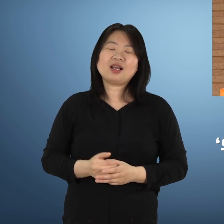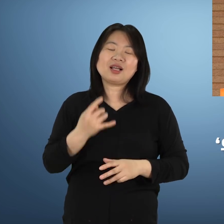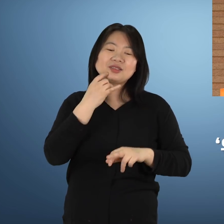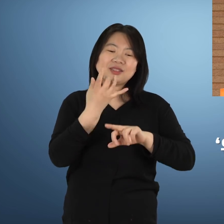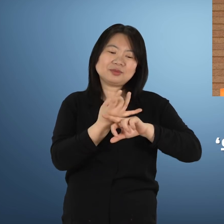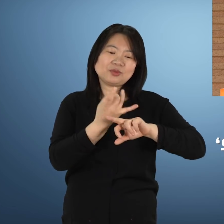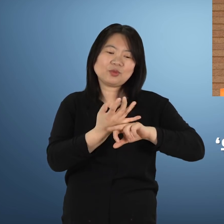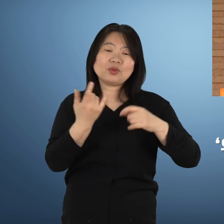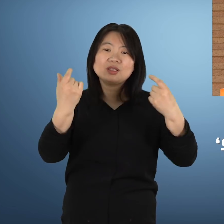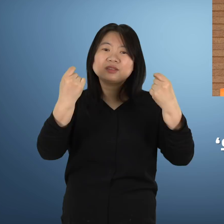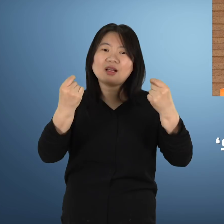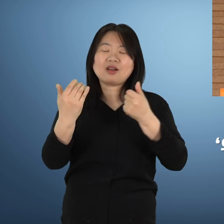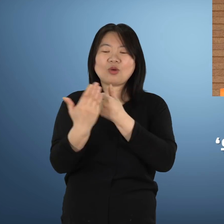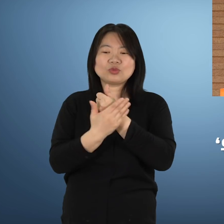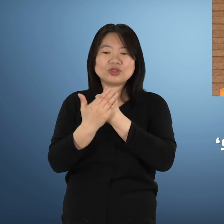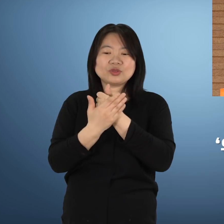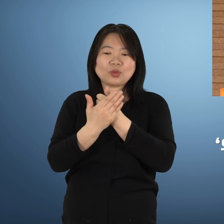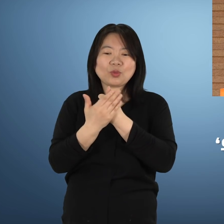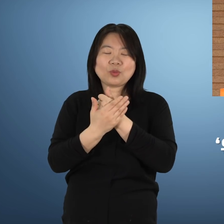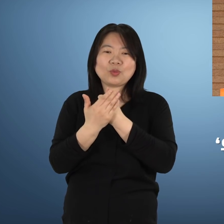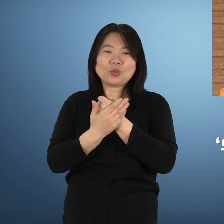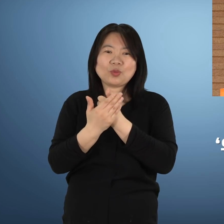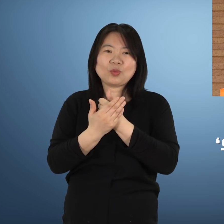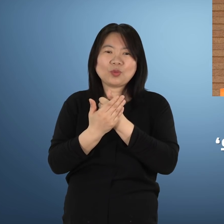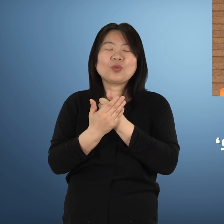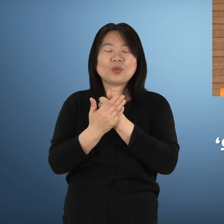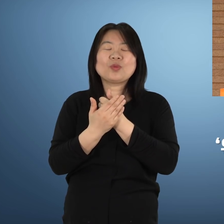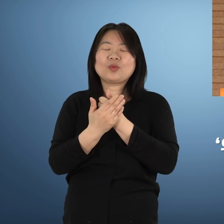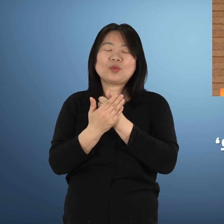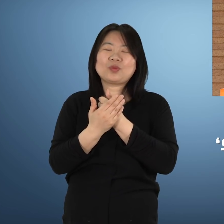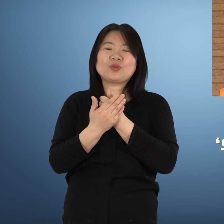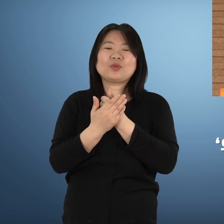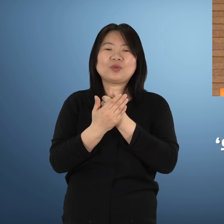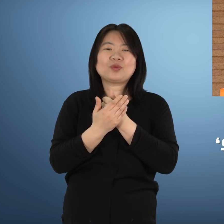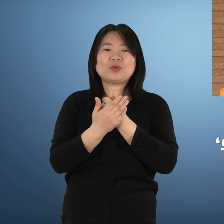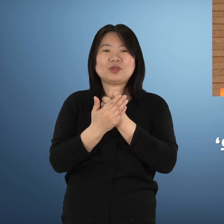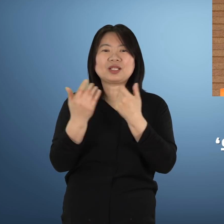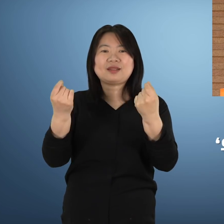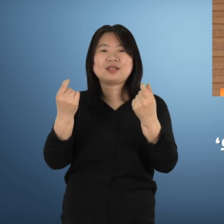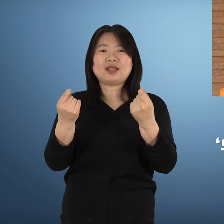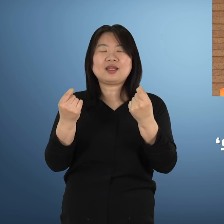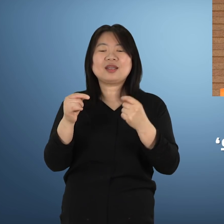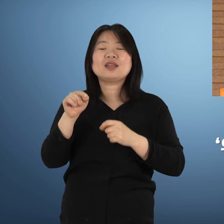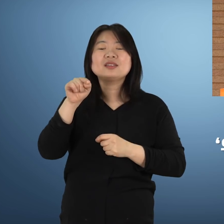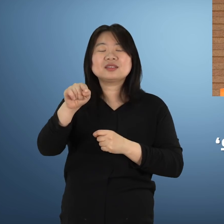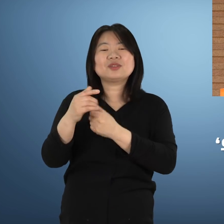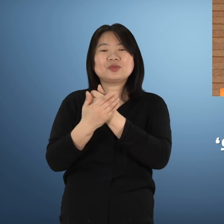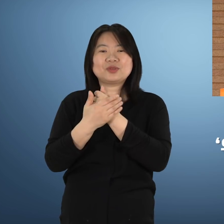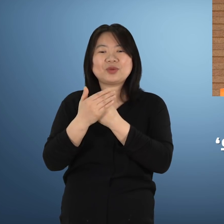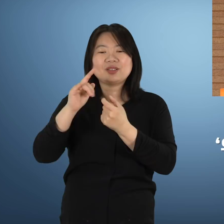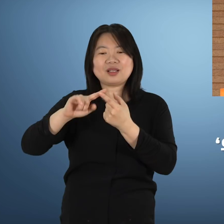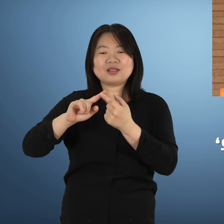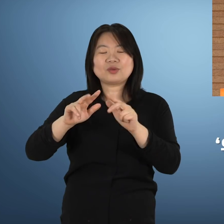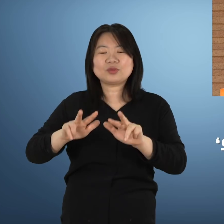금은보화와 같은 위로는 없는 거죠. 그 위로를 오늘 이 본문에서 얘기하는 거예요.